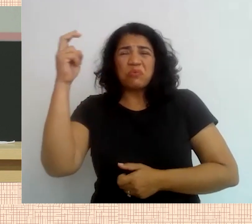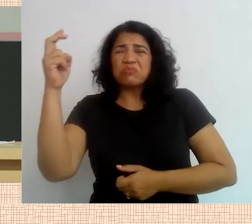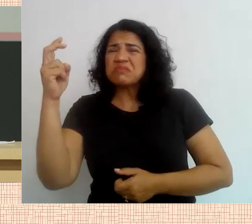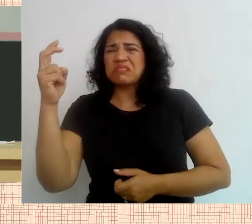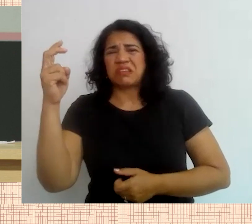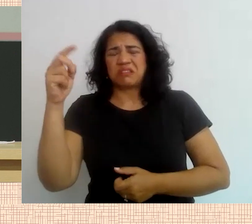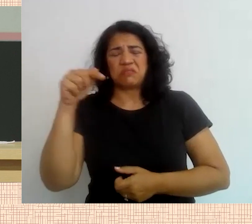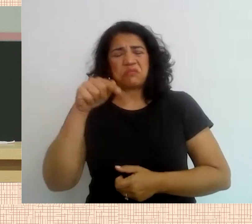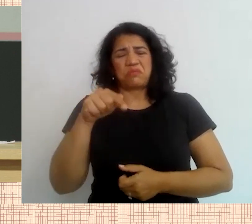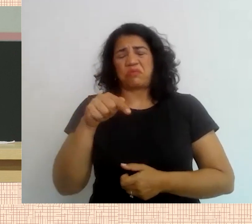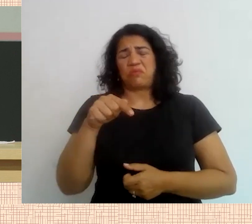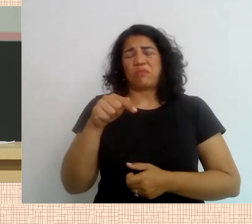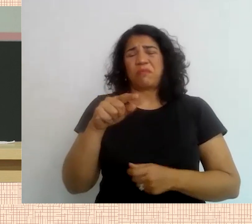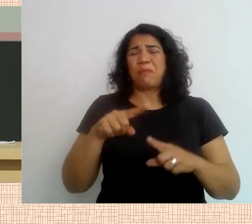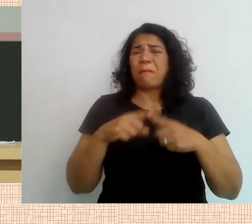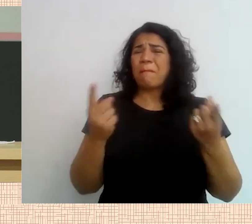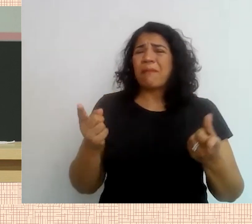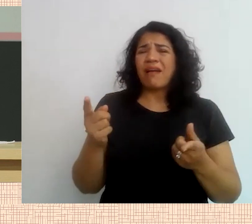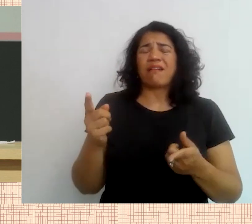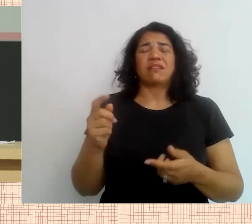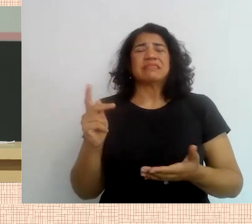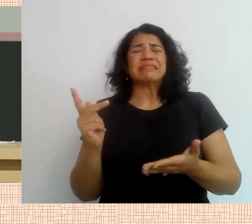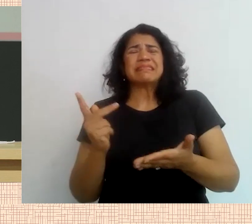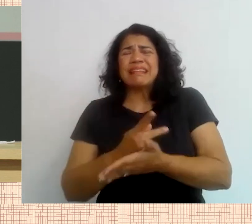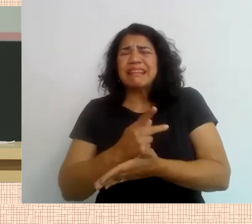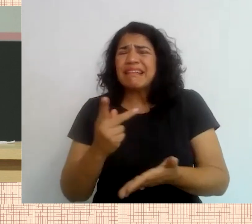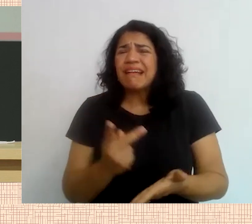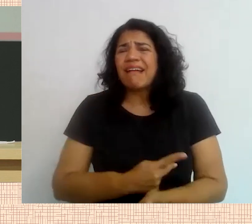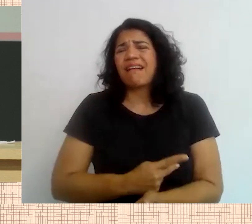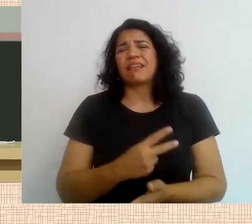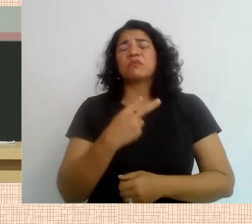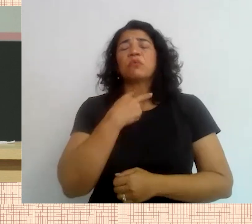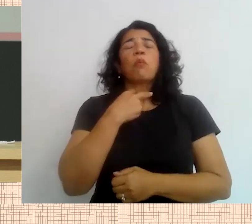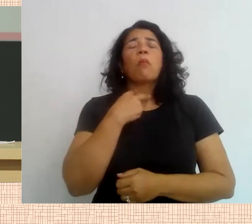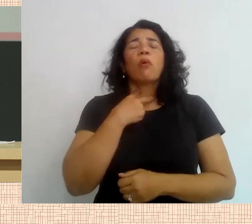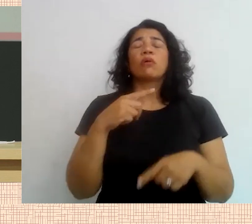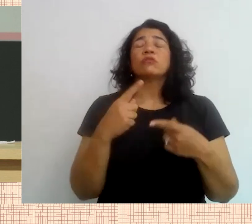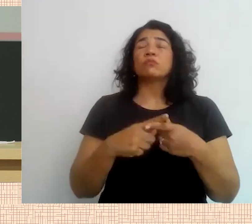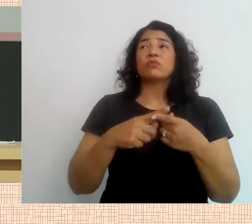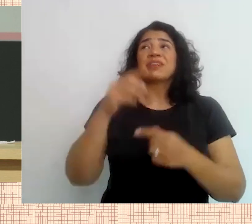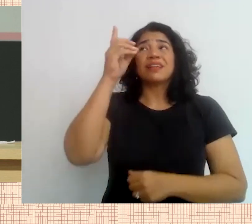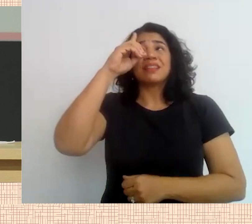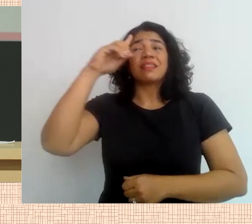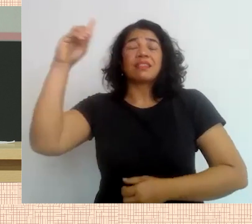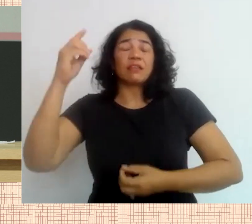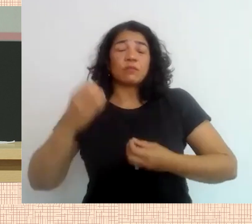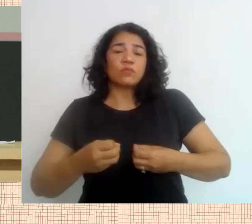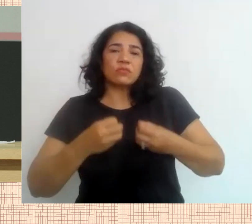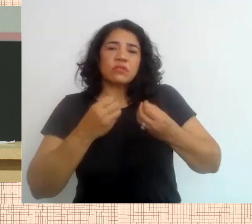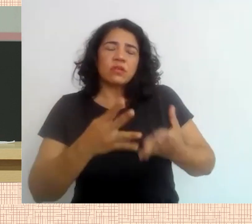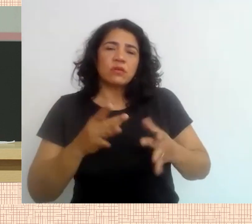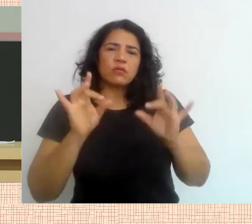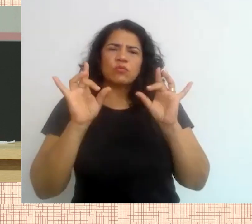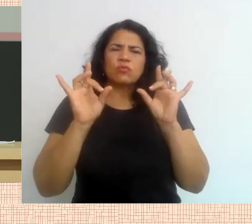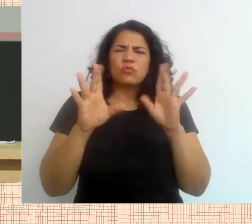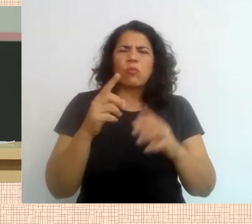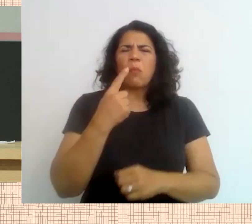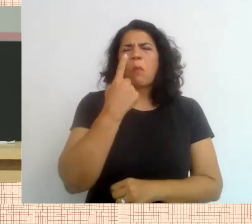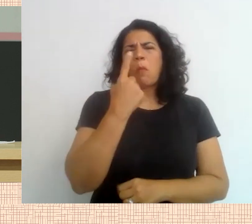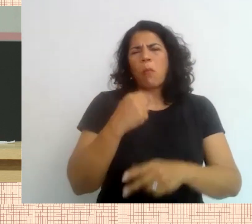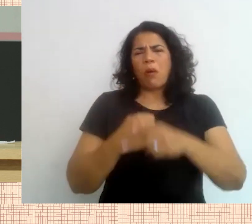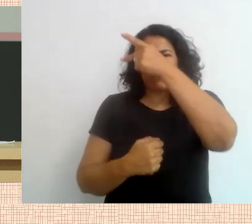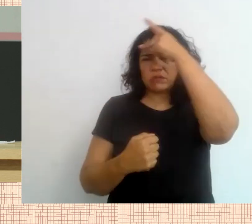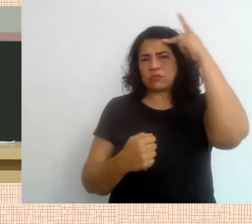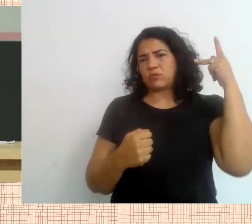Bom, eu não vou falar muito aqui, porque depois eu vou falar sobre todas essas coisas. Então, e Cristo era visto